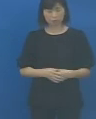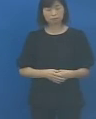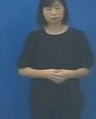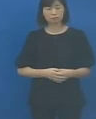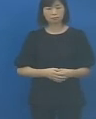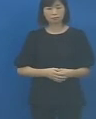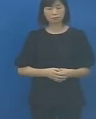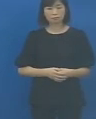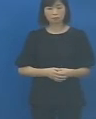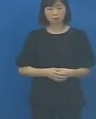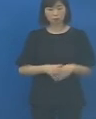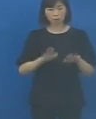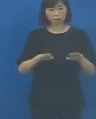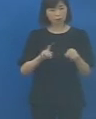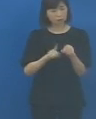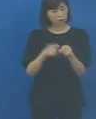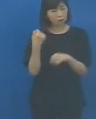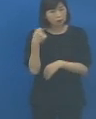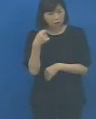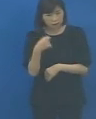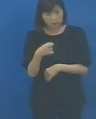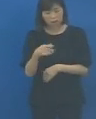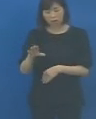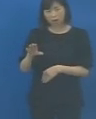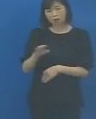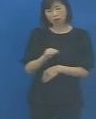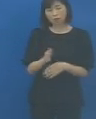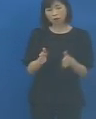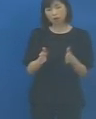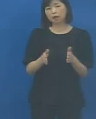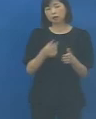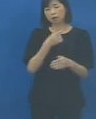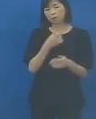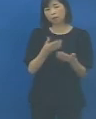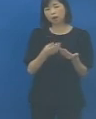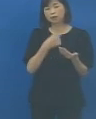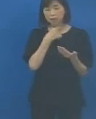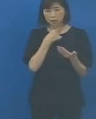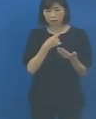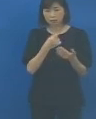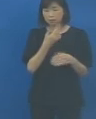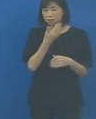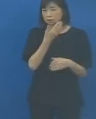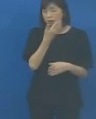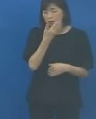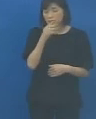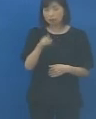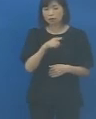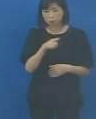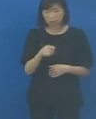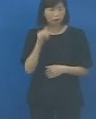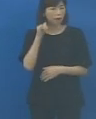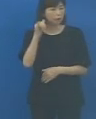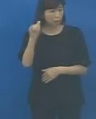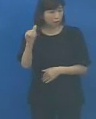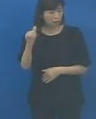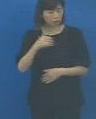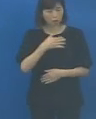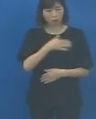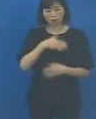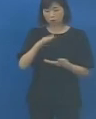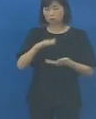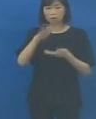はり、この夏、帰省はお控えいただきたい。大切な方には電話等により心をお届けいただきた